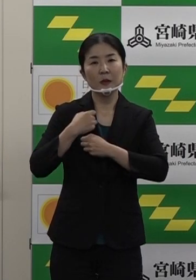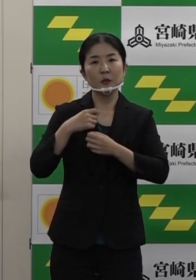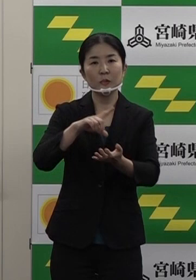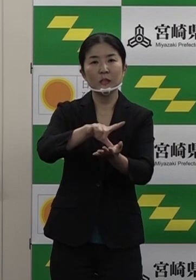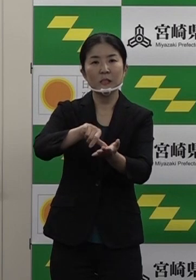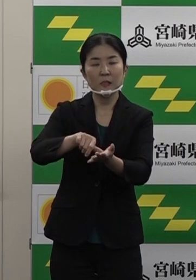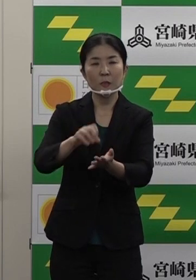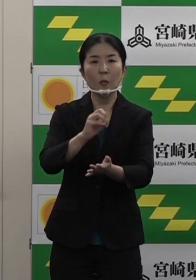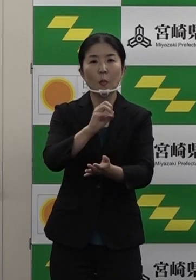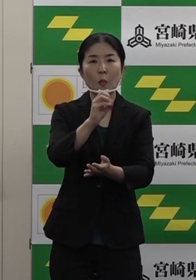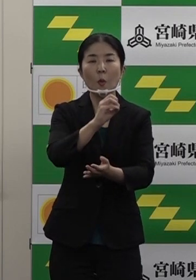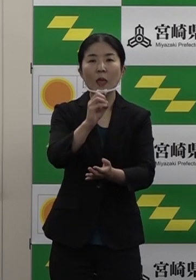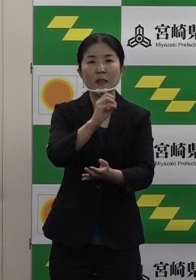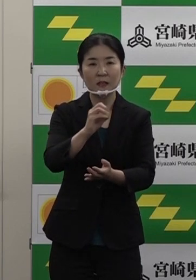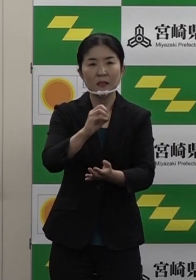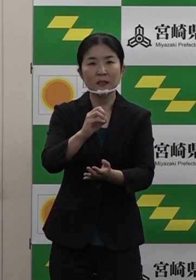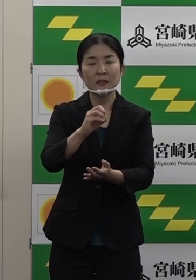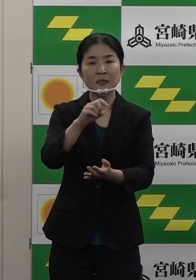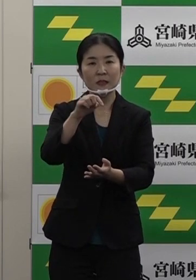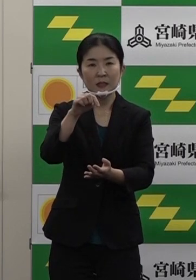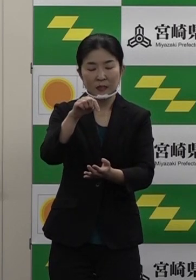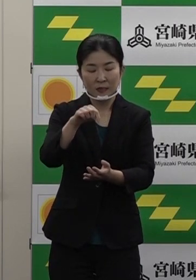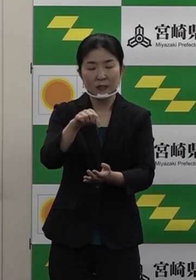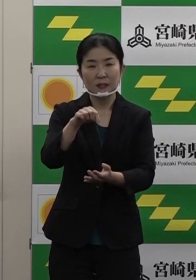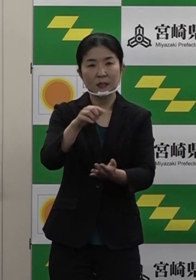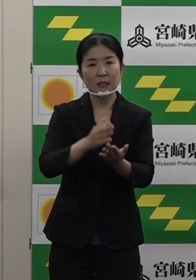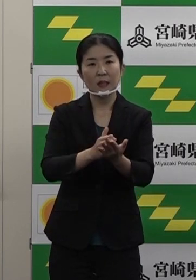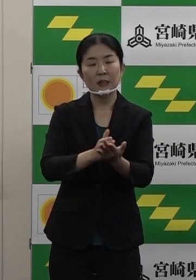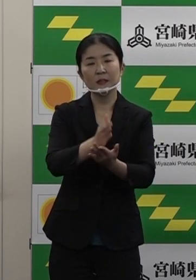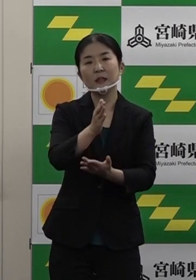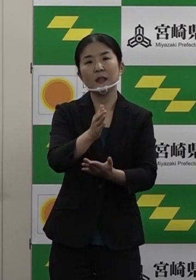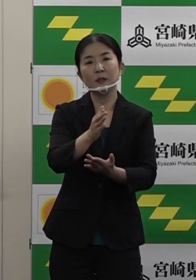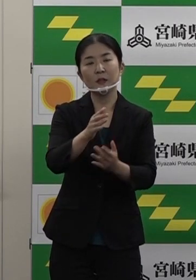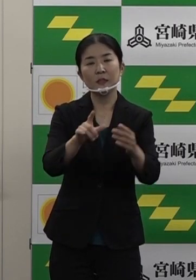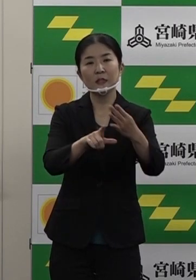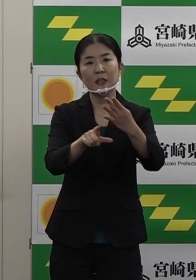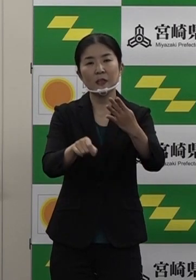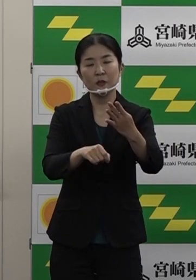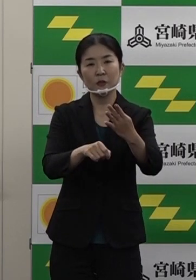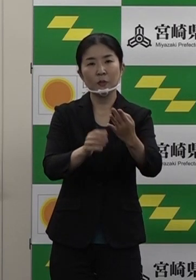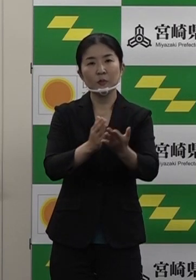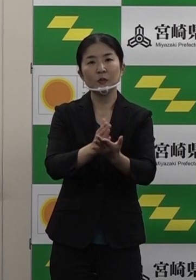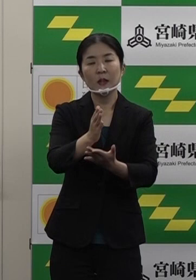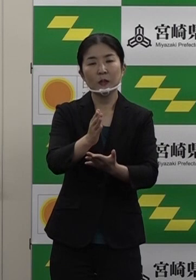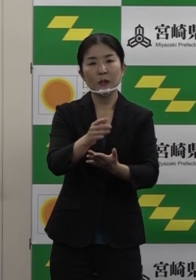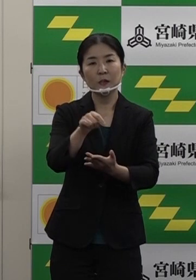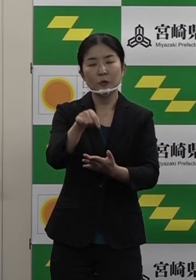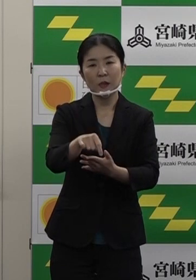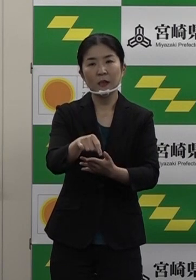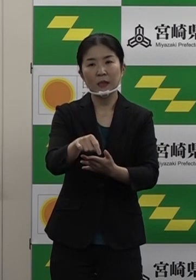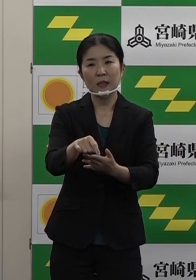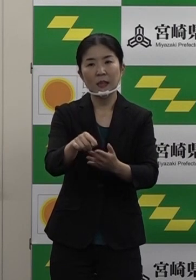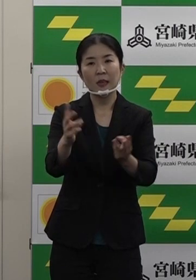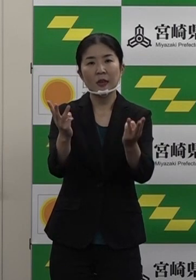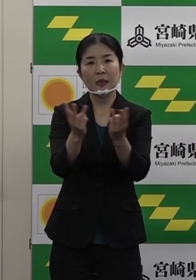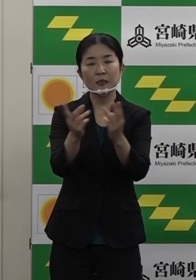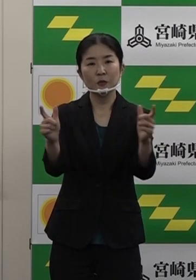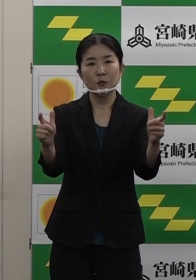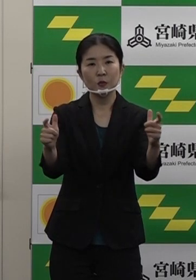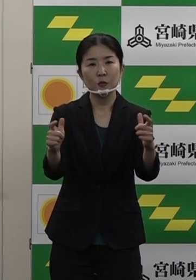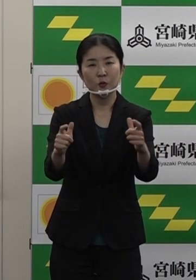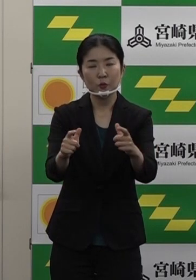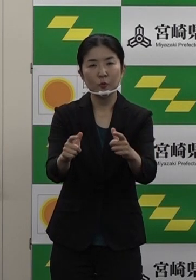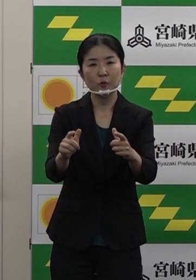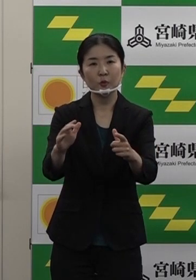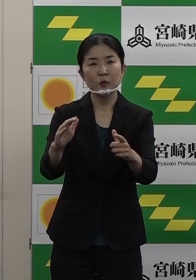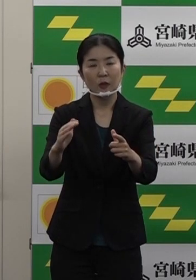域のオレンジ化で当初ですね、4月の段階での対応というのもこれも減少傾向に転じていたわけでありますが、今